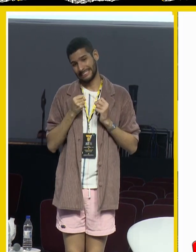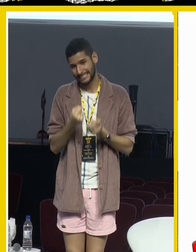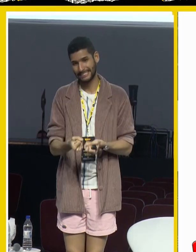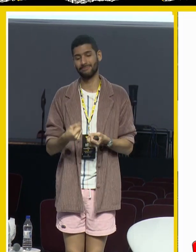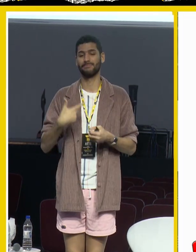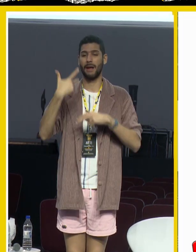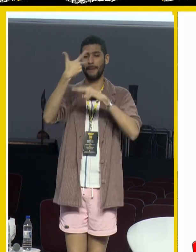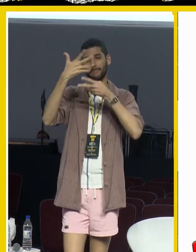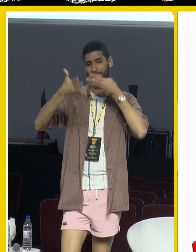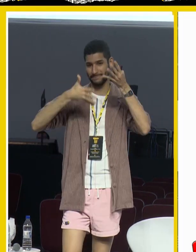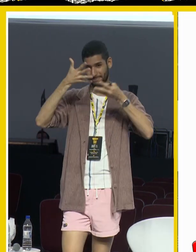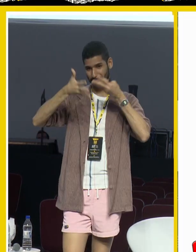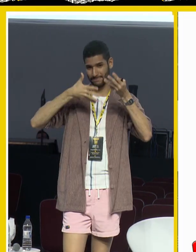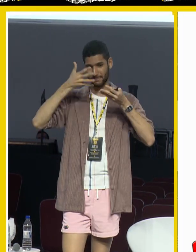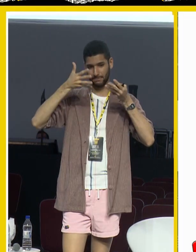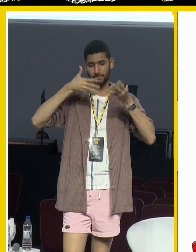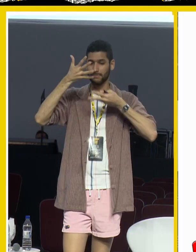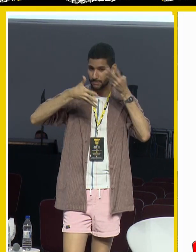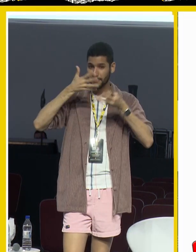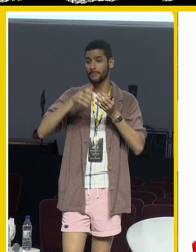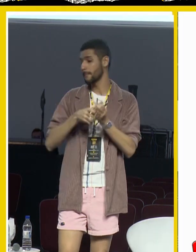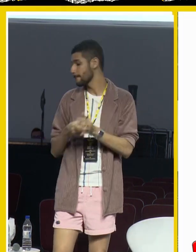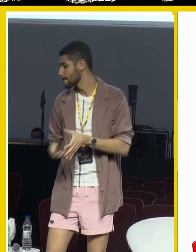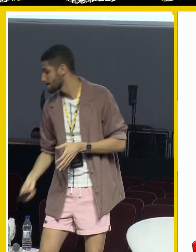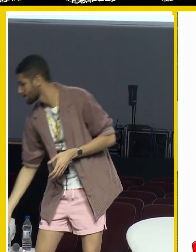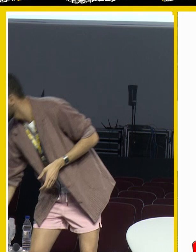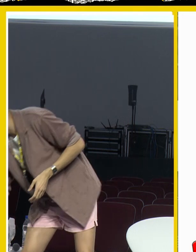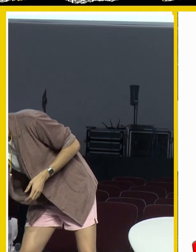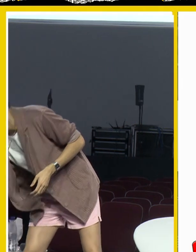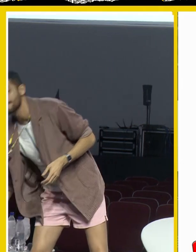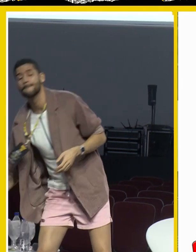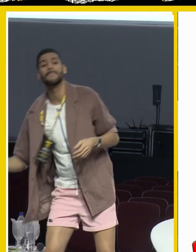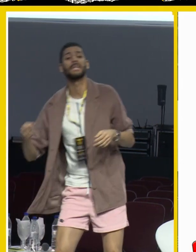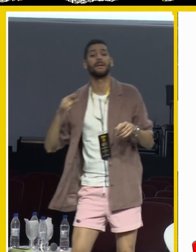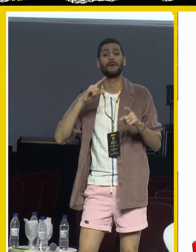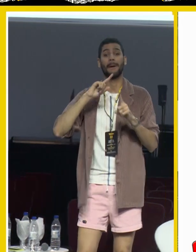eu fico triste porque eu gravo meus vídeos